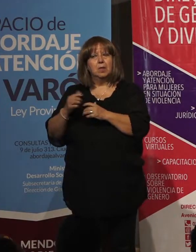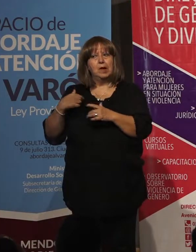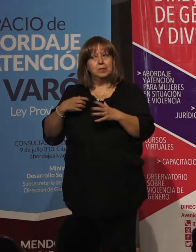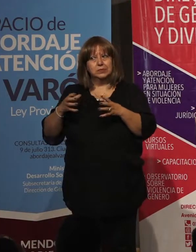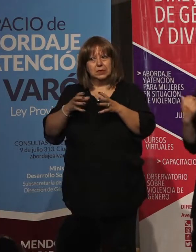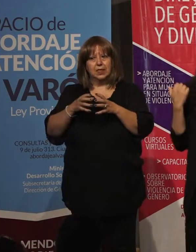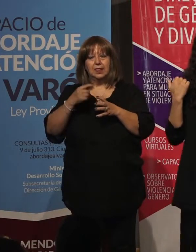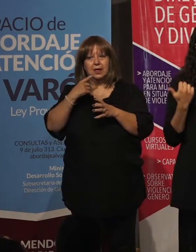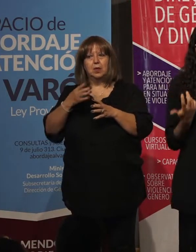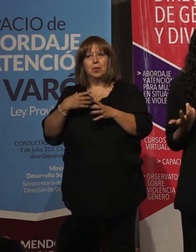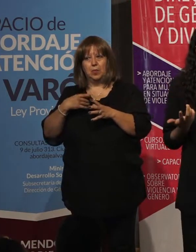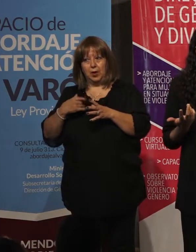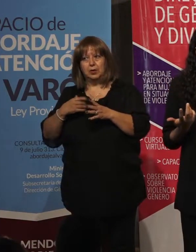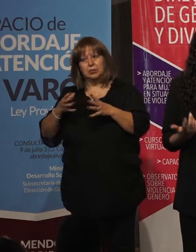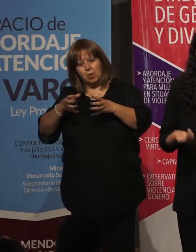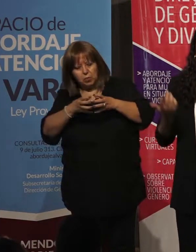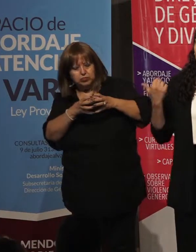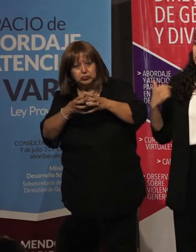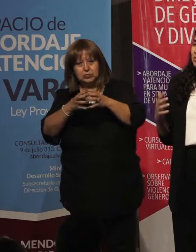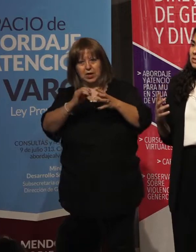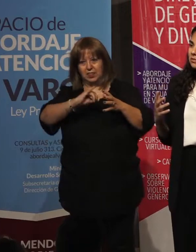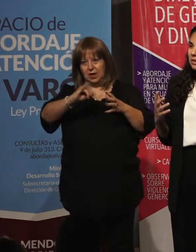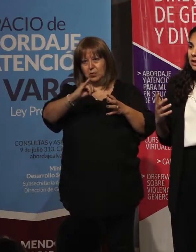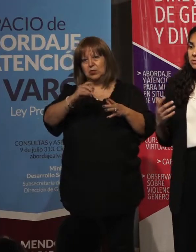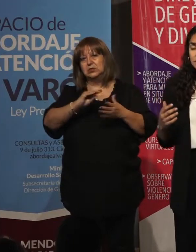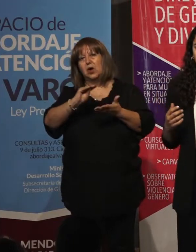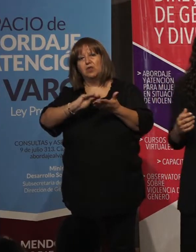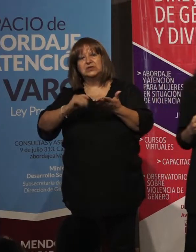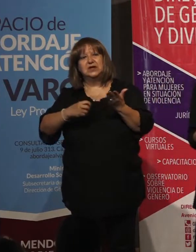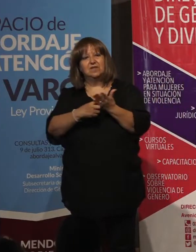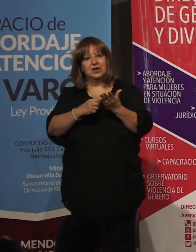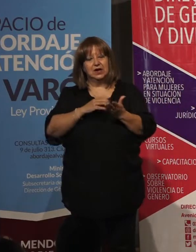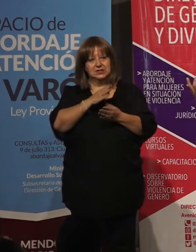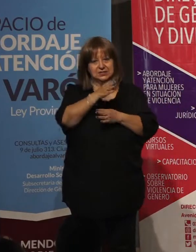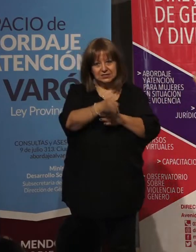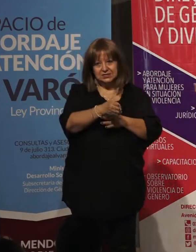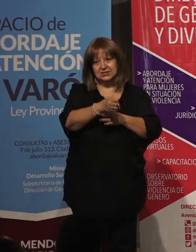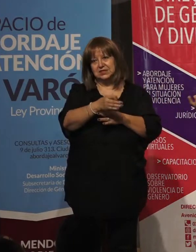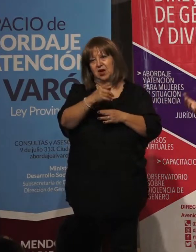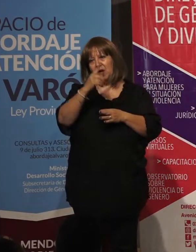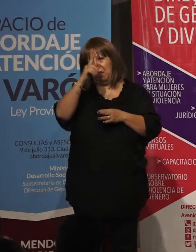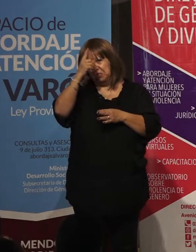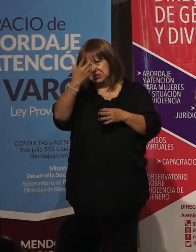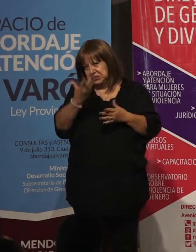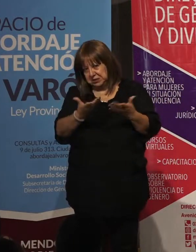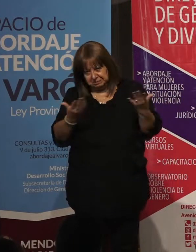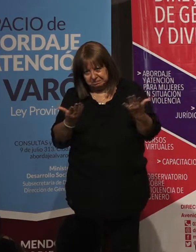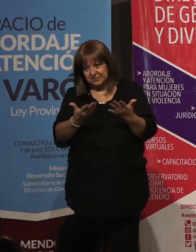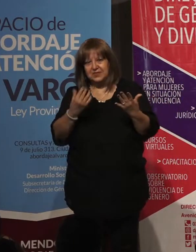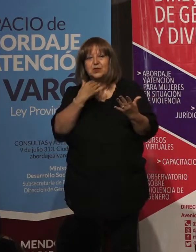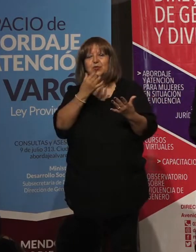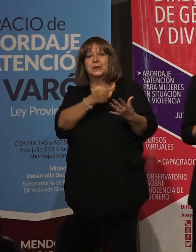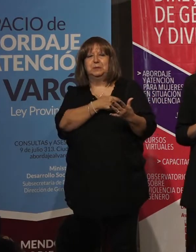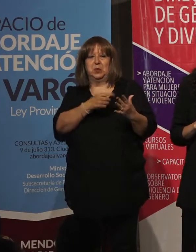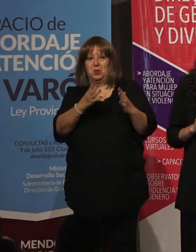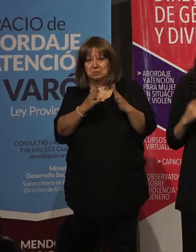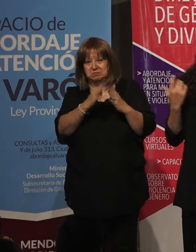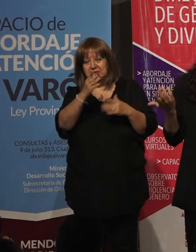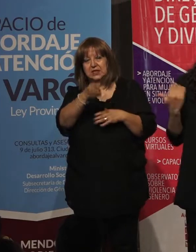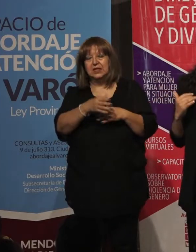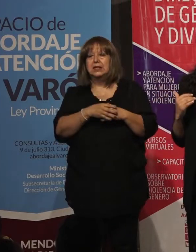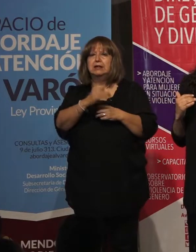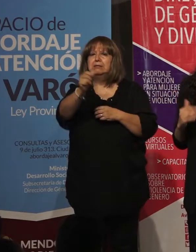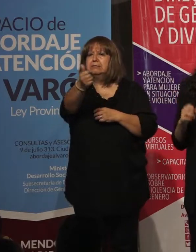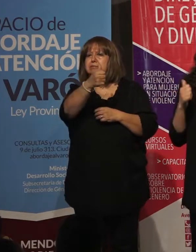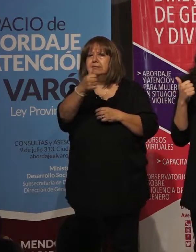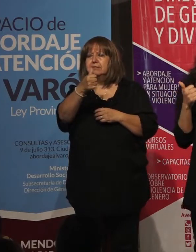hicimos? Dijimos, bueno, vamos a hacer la denuncia. Nos fuimos a una oficina fiscal, o una comisaría, no recuerdo en esa época qué era, y la